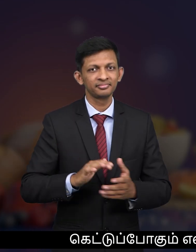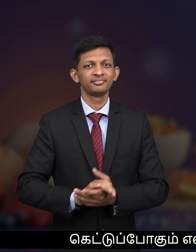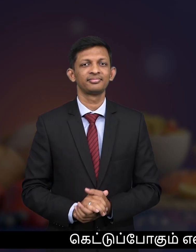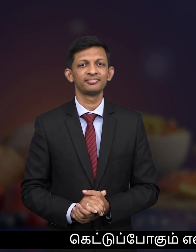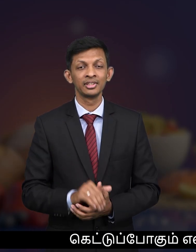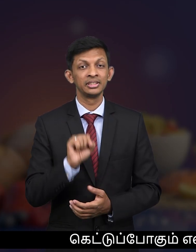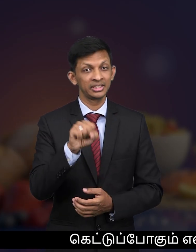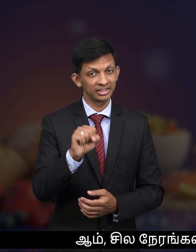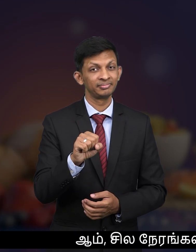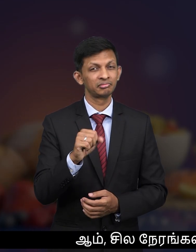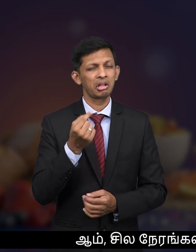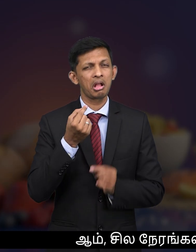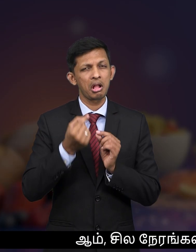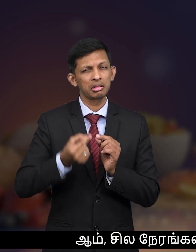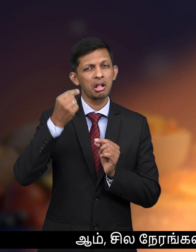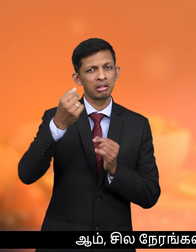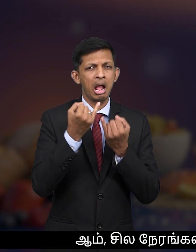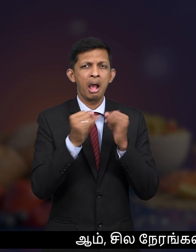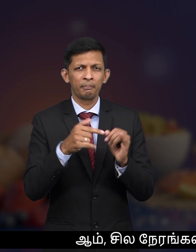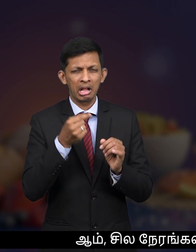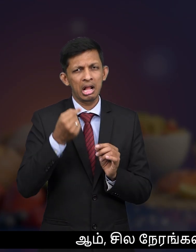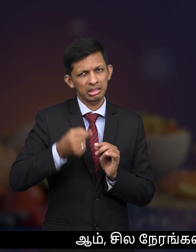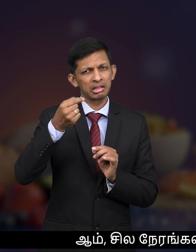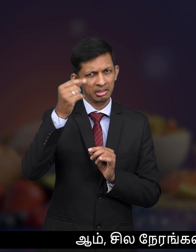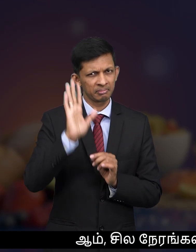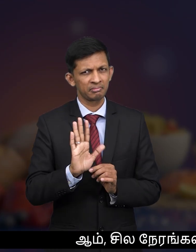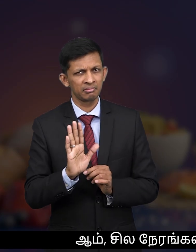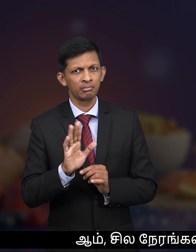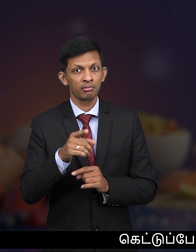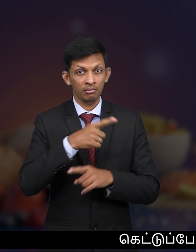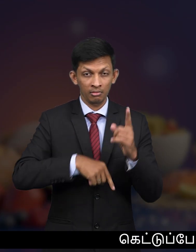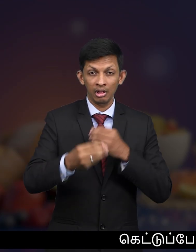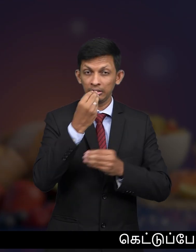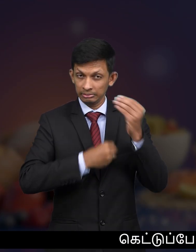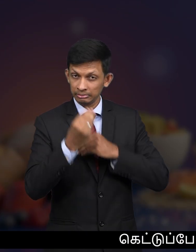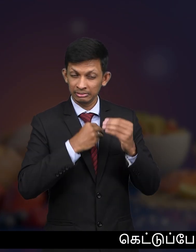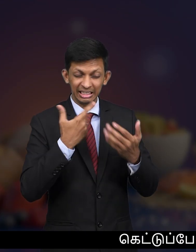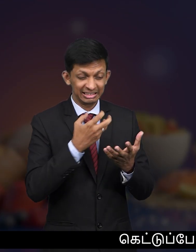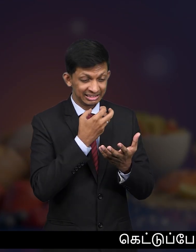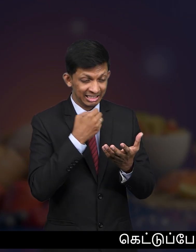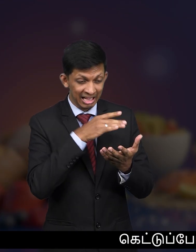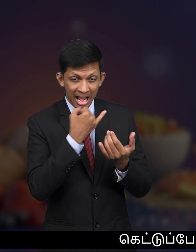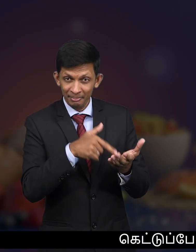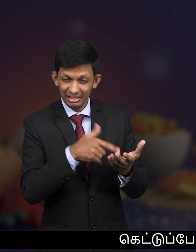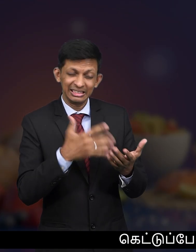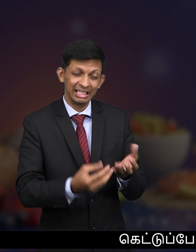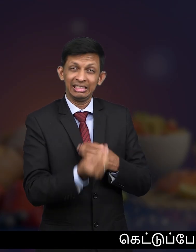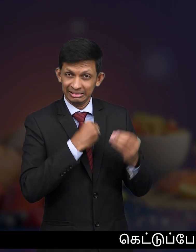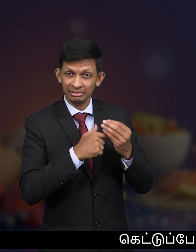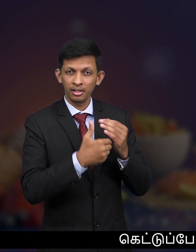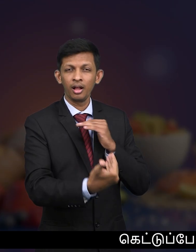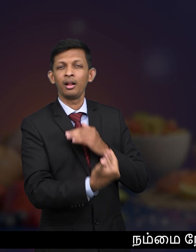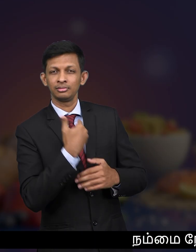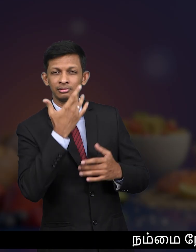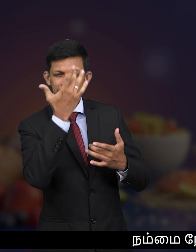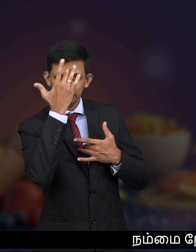எனக்கு தெரியவில்லை. ஆம், சில நேரங்களில் உணவு கெட்டு போகும். கெட்டு போன உணவை உண்பது நம்மை